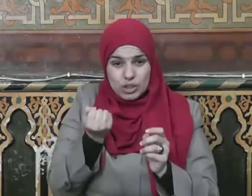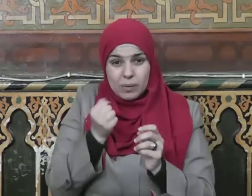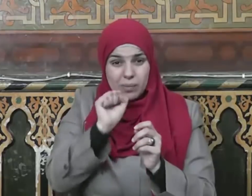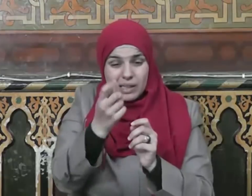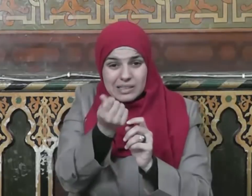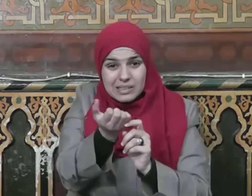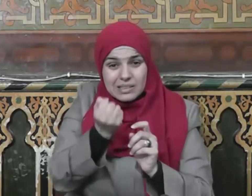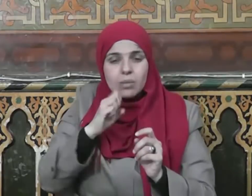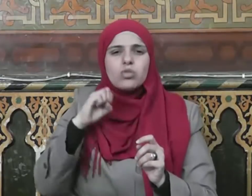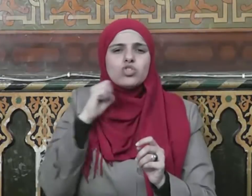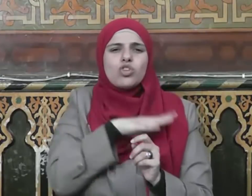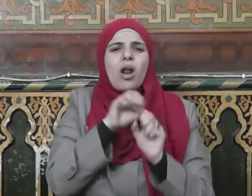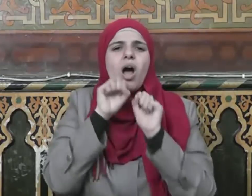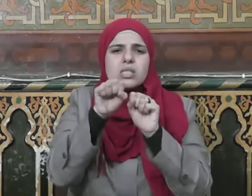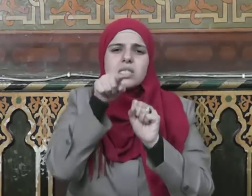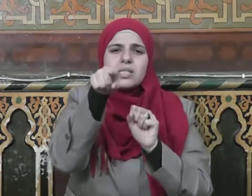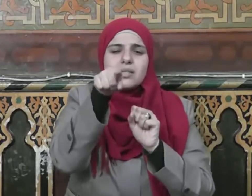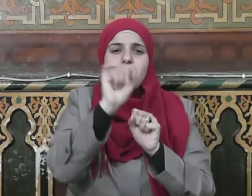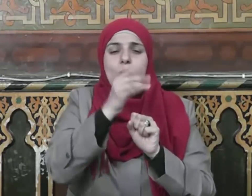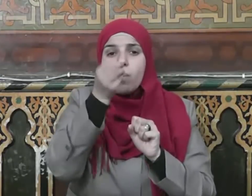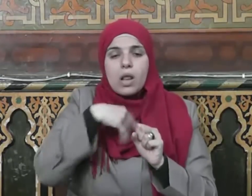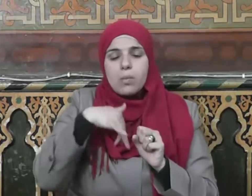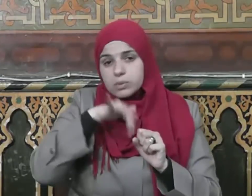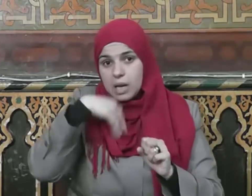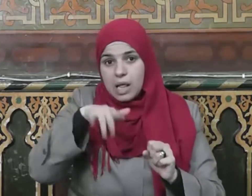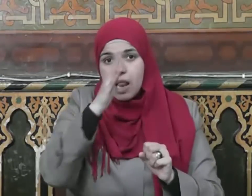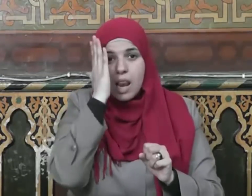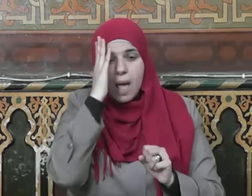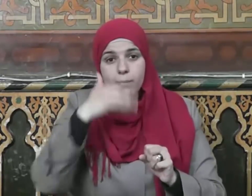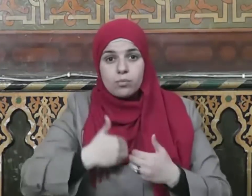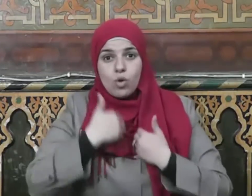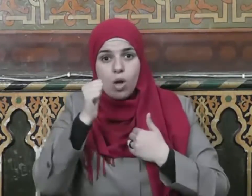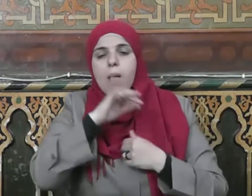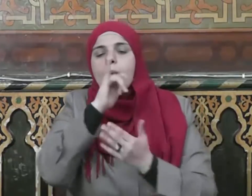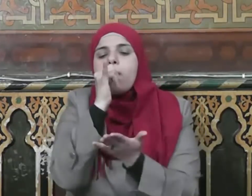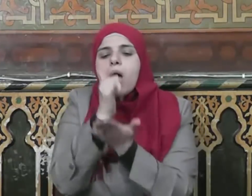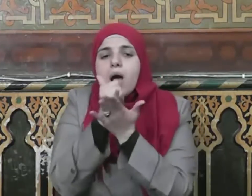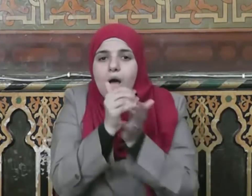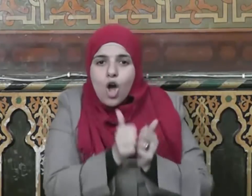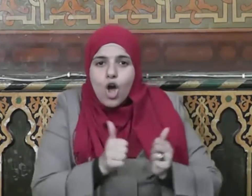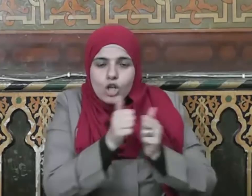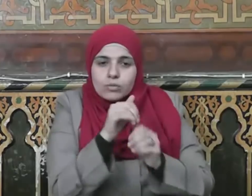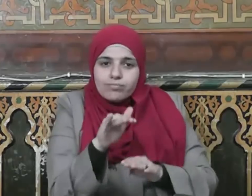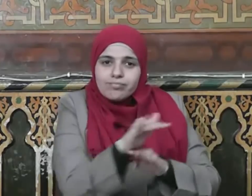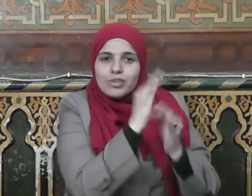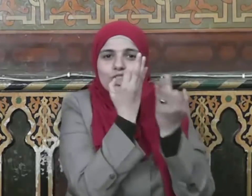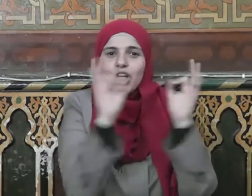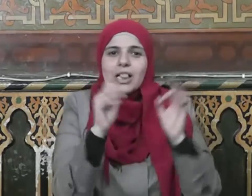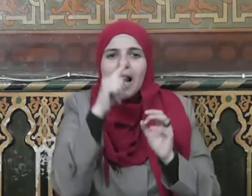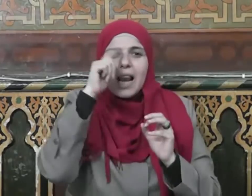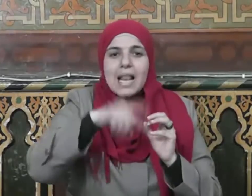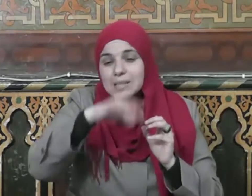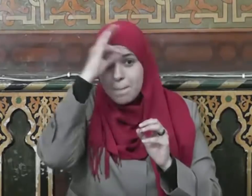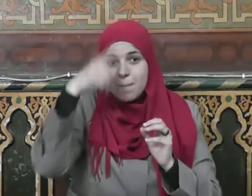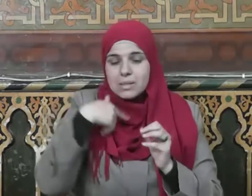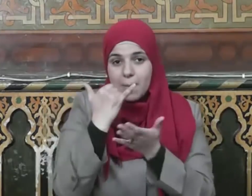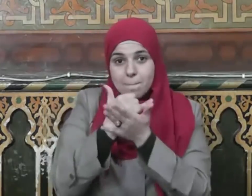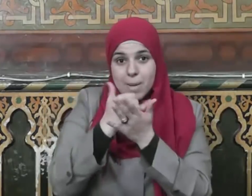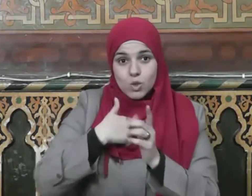ولا تلام على كفاف، وابدأ بمن تعول، واليد العليا خير من اليد السفلى.